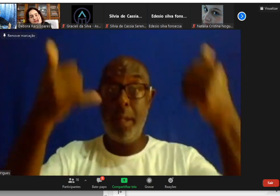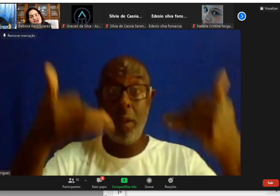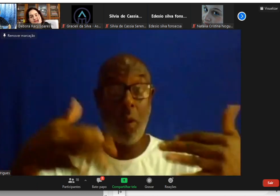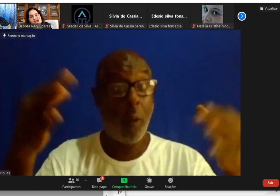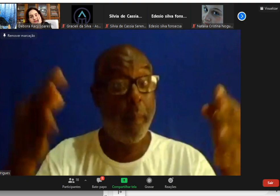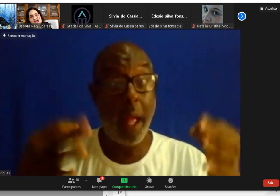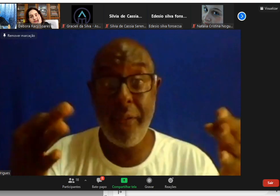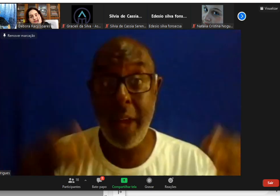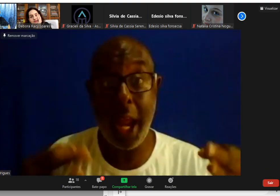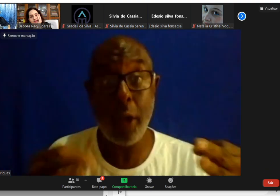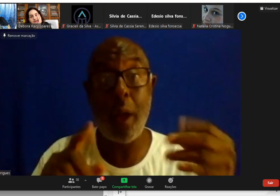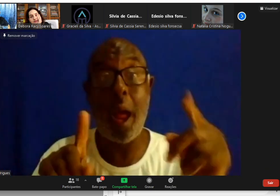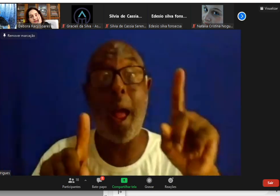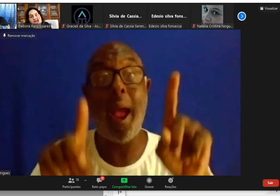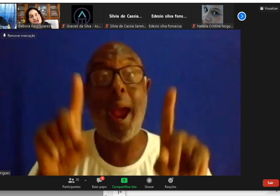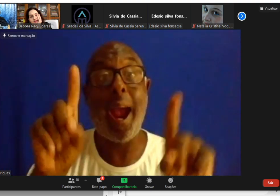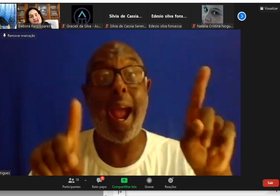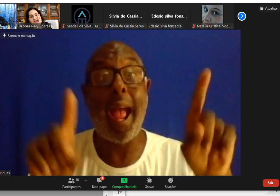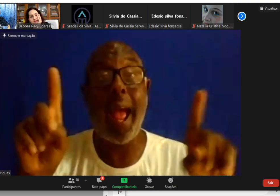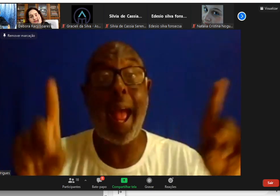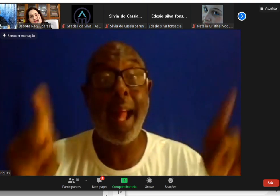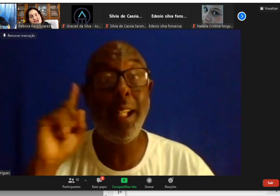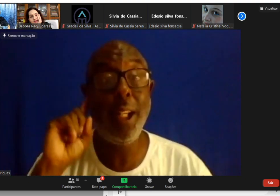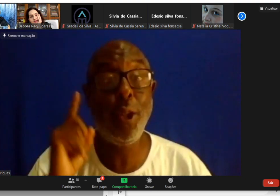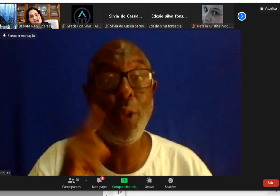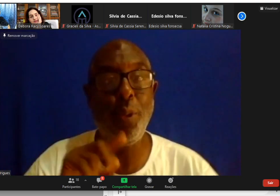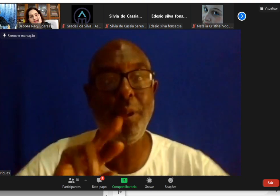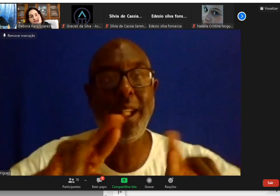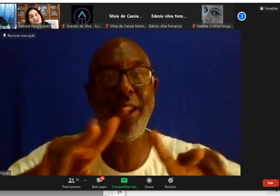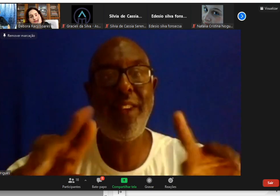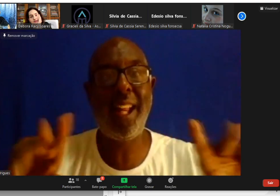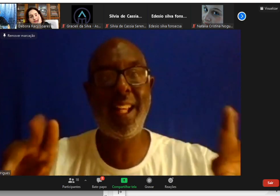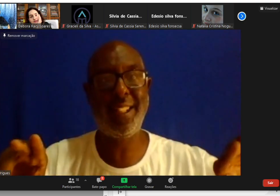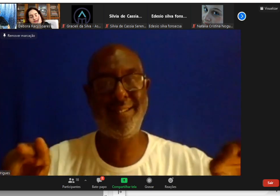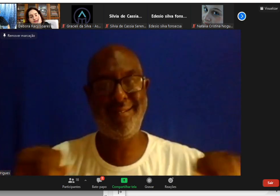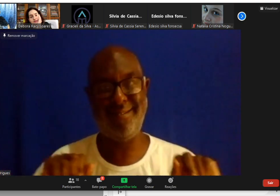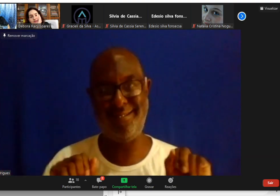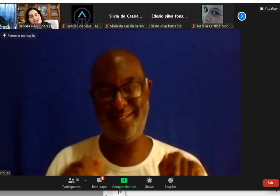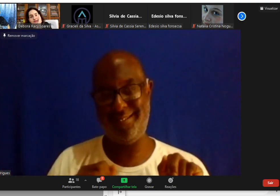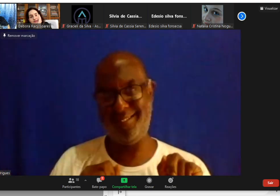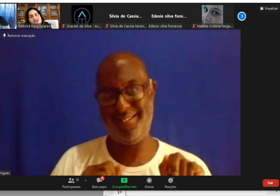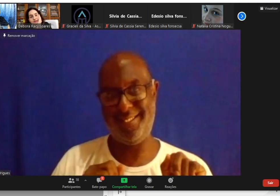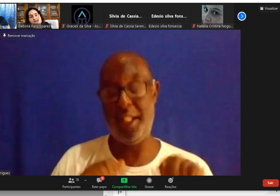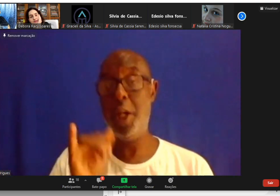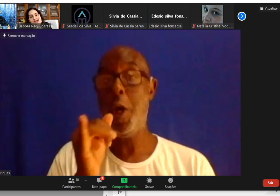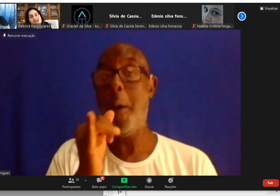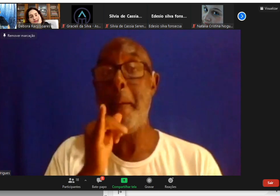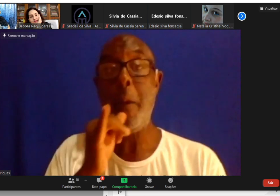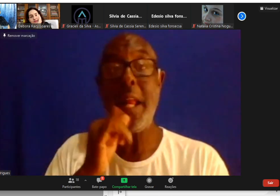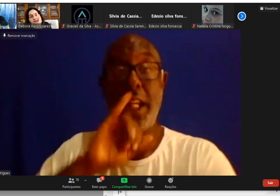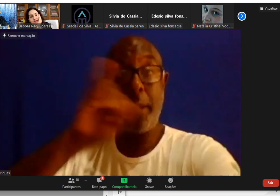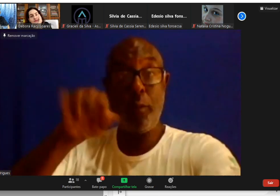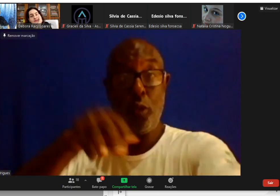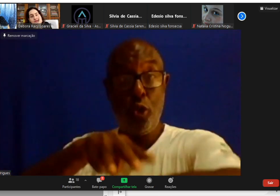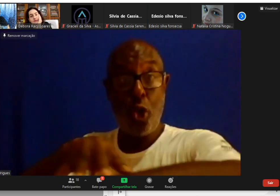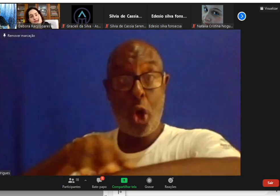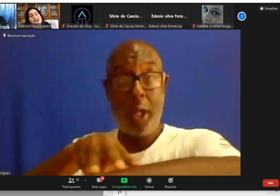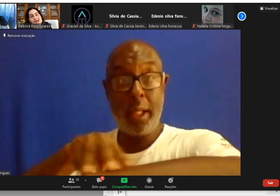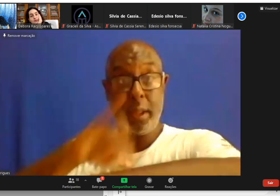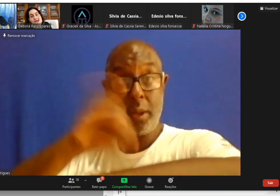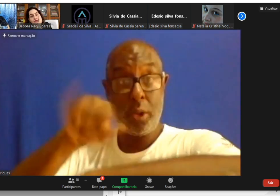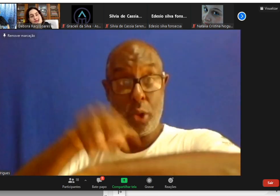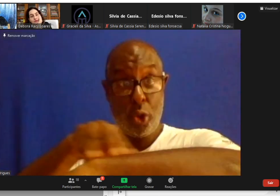Kathleen, ela explicou assim com perfeição, porque cada surdo tem uma